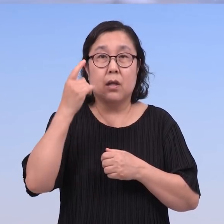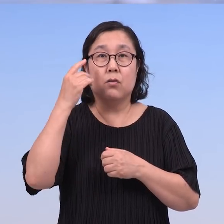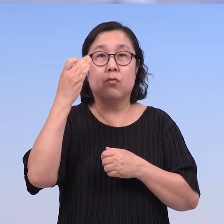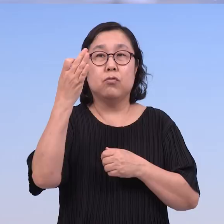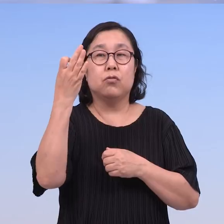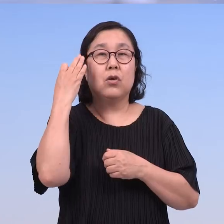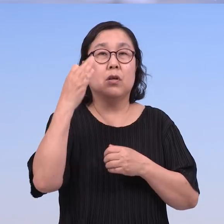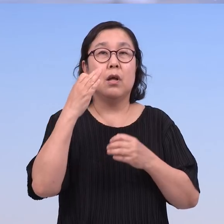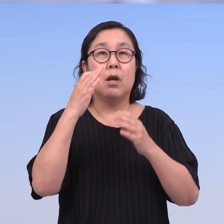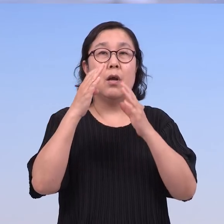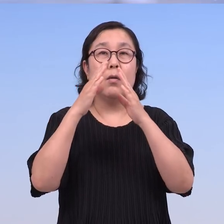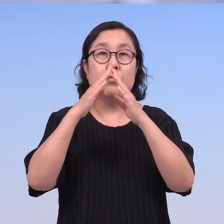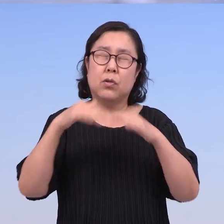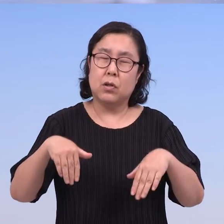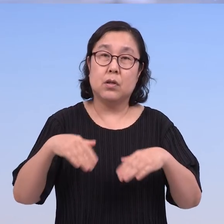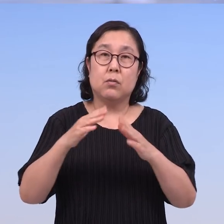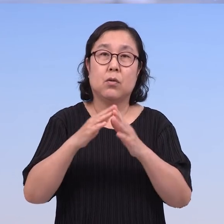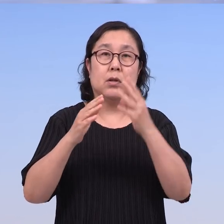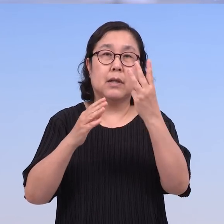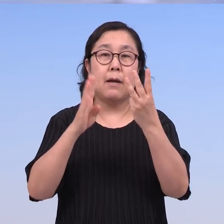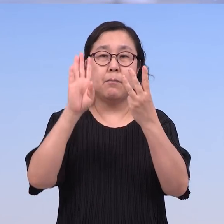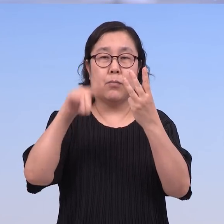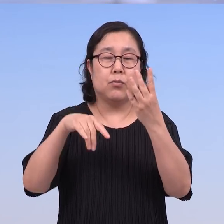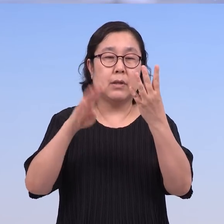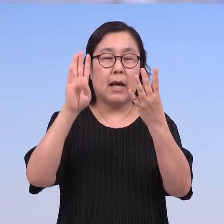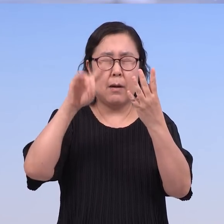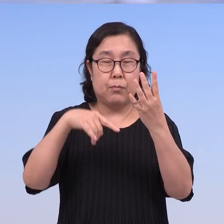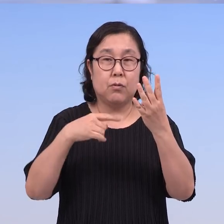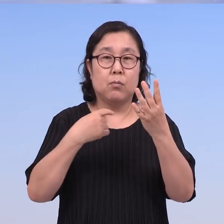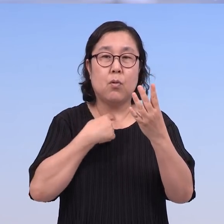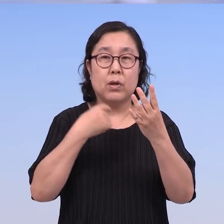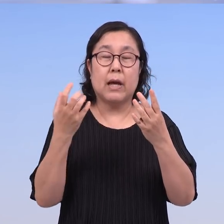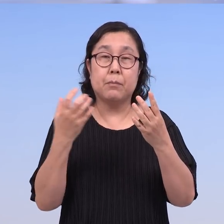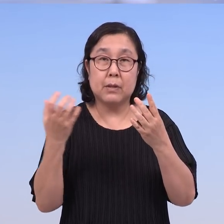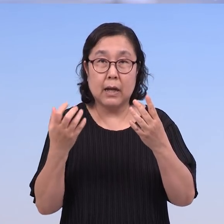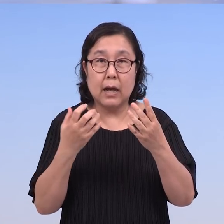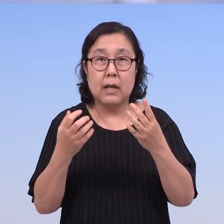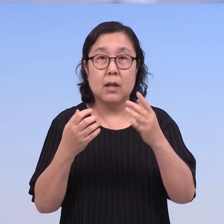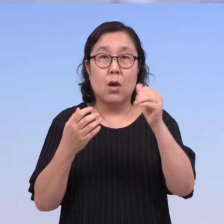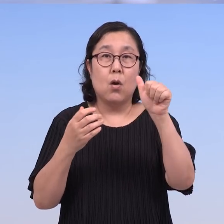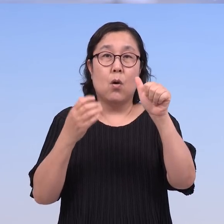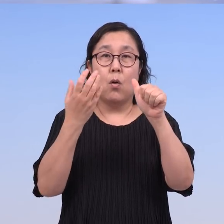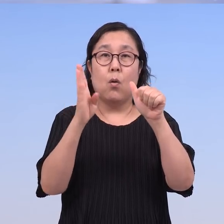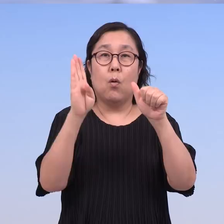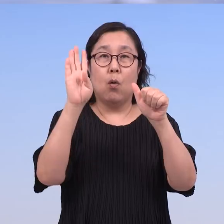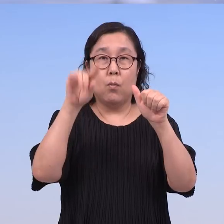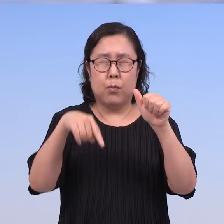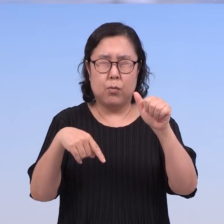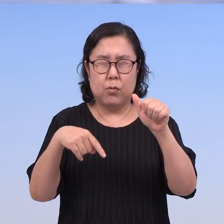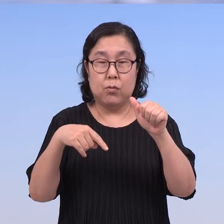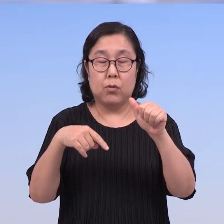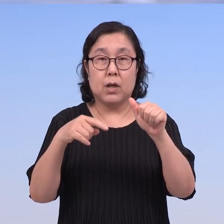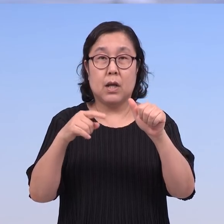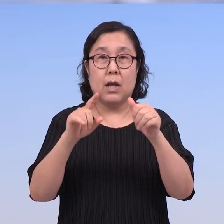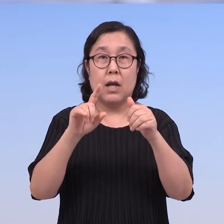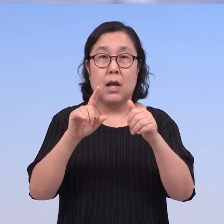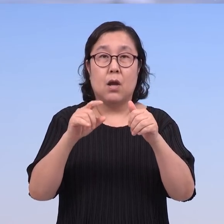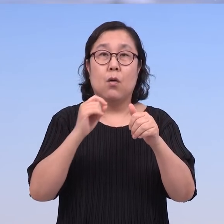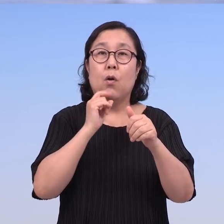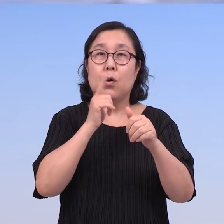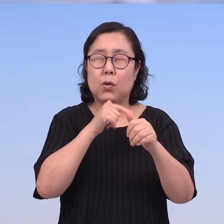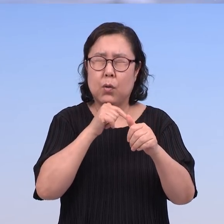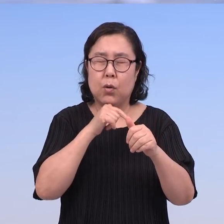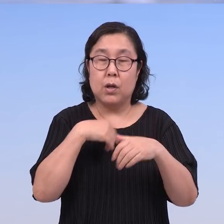거예요. 보통 이제 한 3부, 4부 가면은 목이 약간 칼칼하다가 5부 지나면은 이제 목이 조금